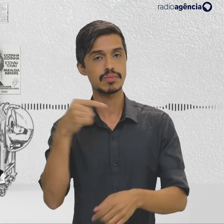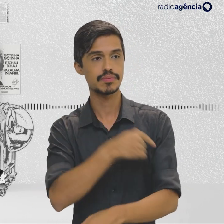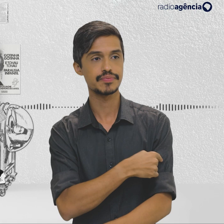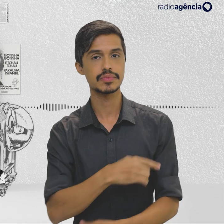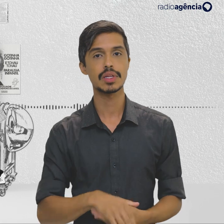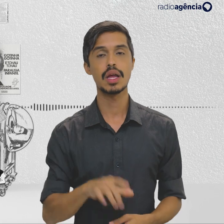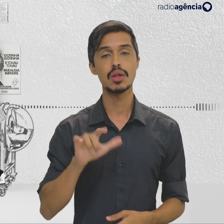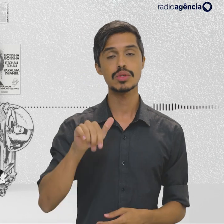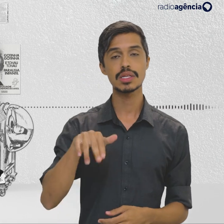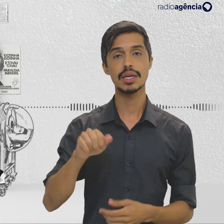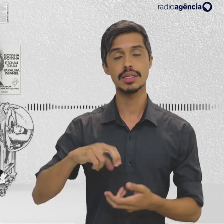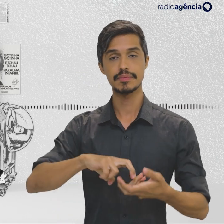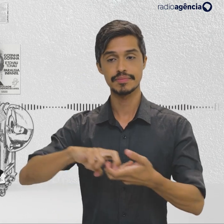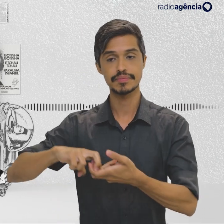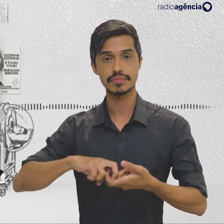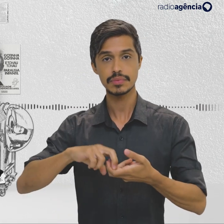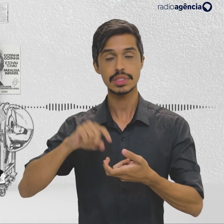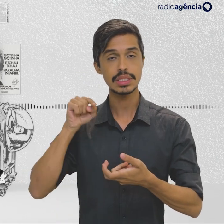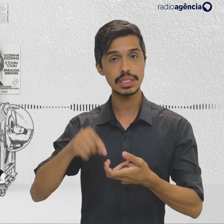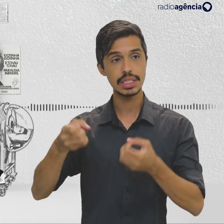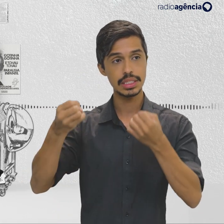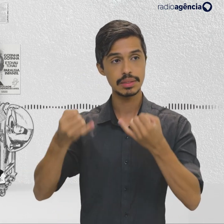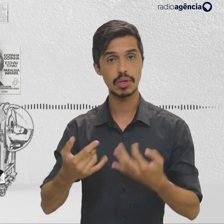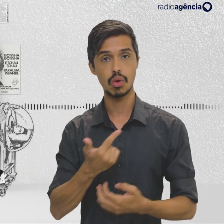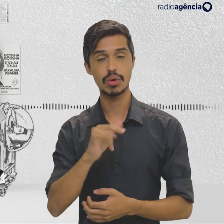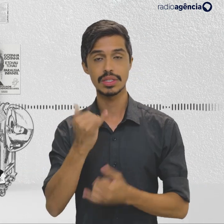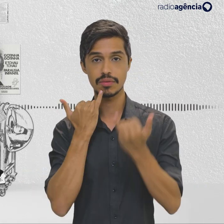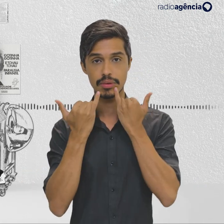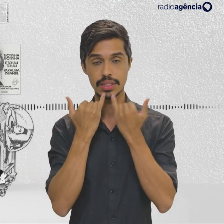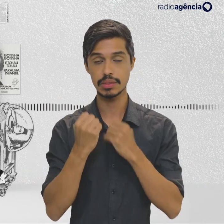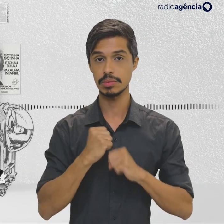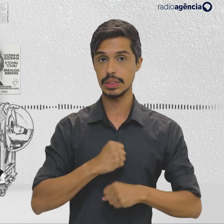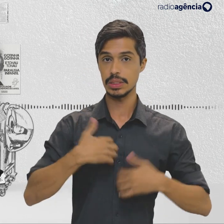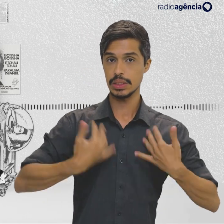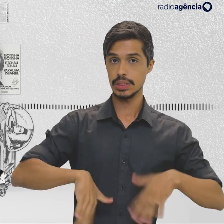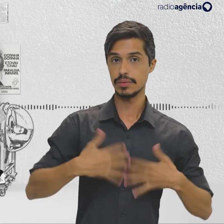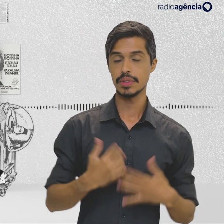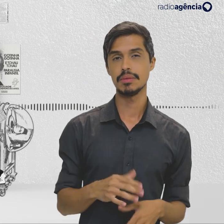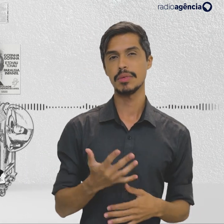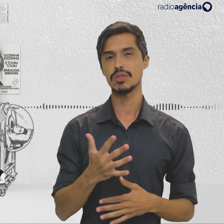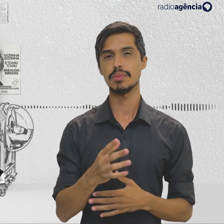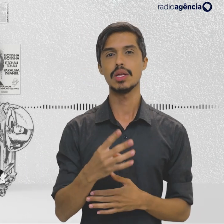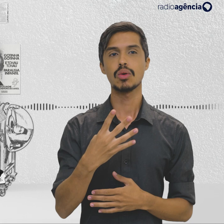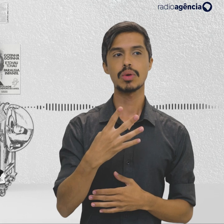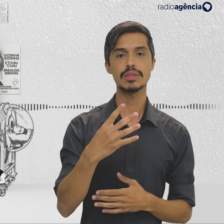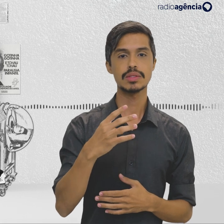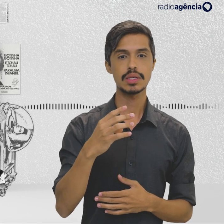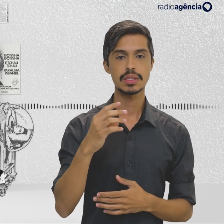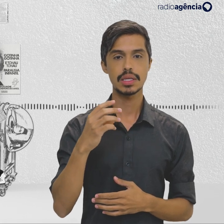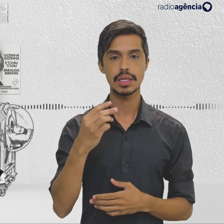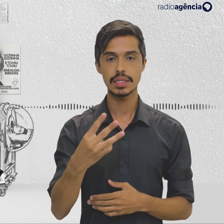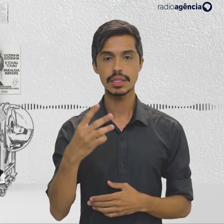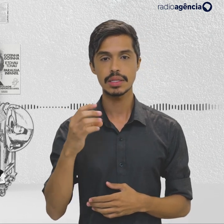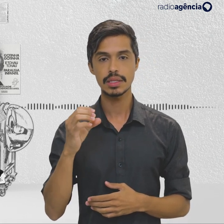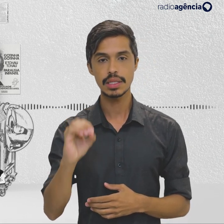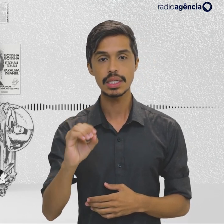Luciana febo coordenadora do Unicef traz outro dado bastante alarmante cerca de